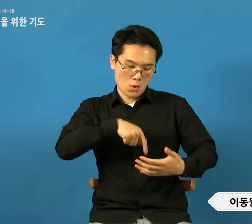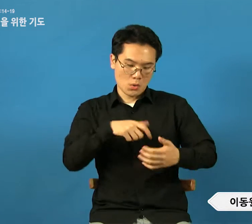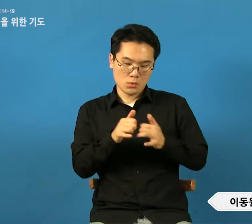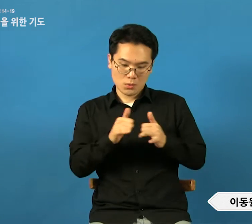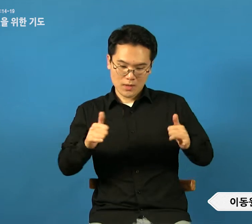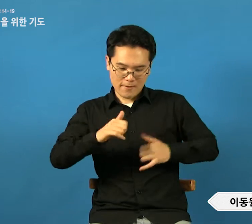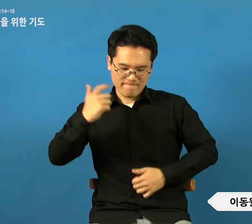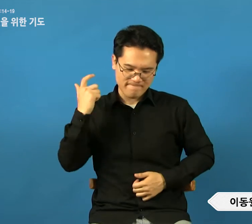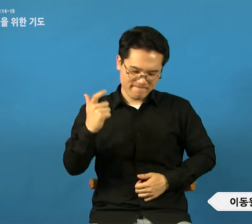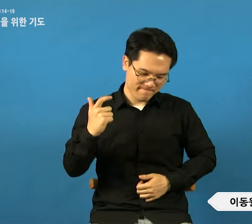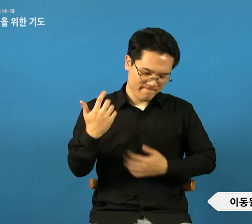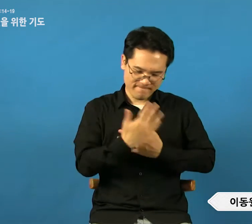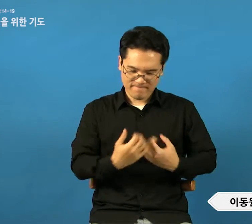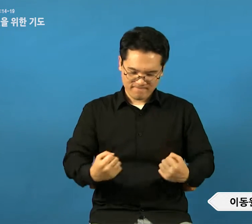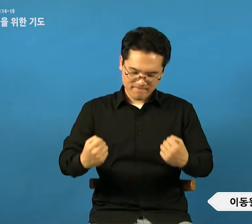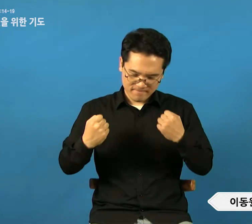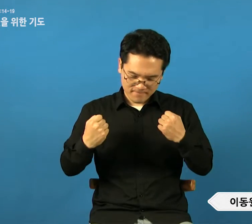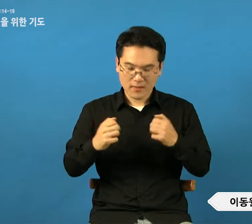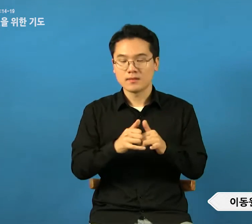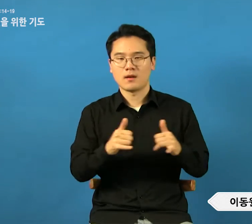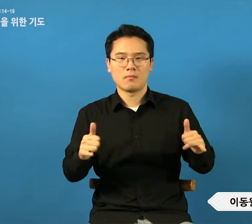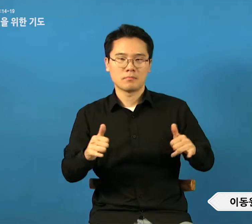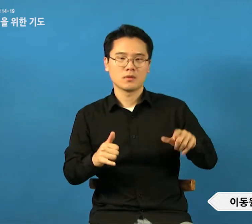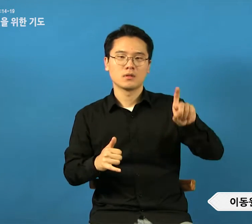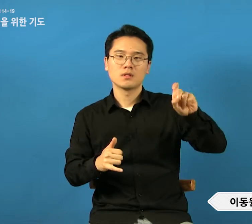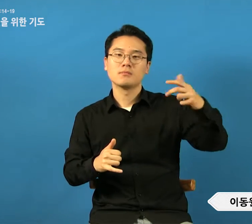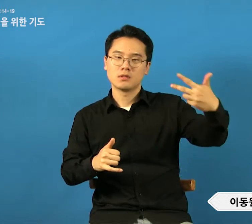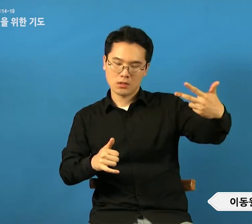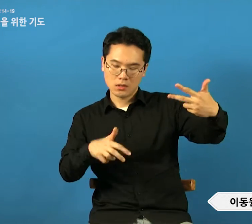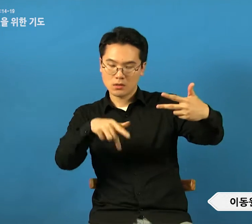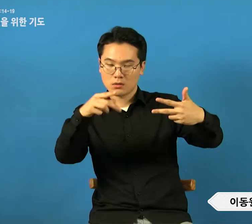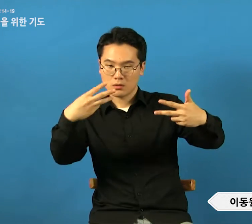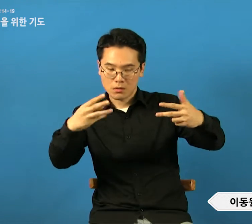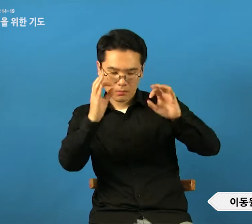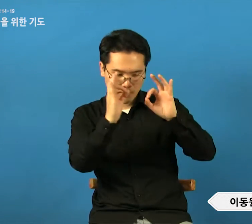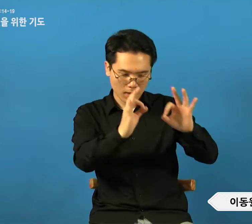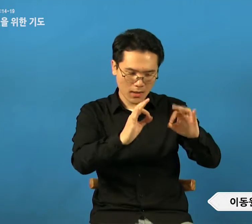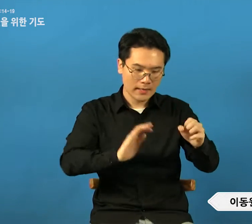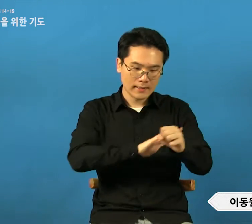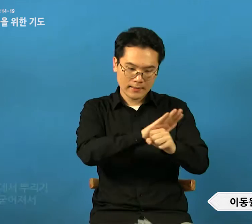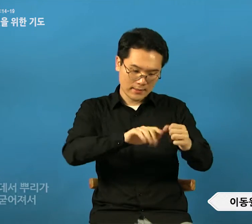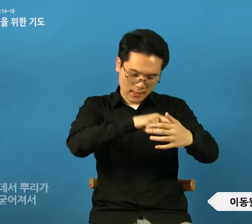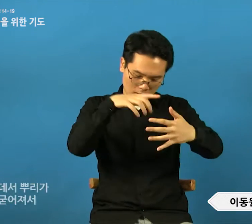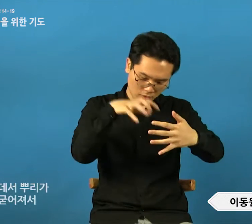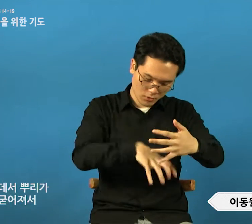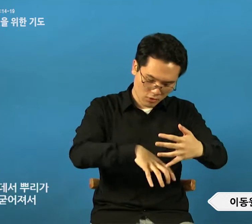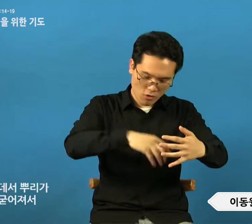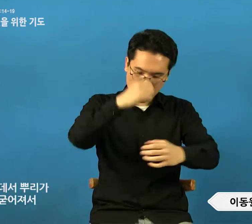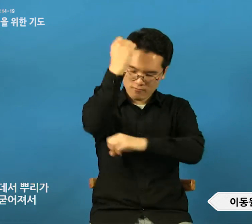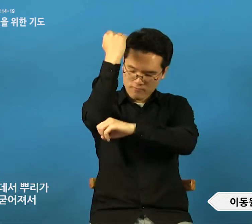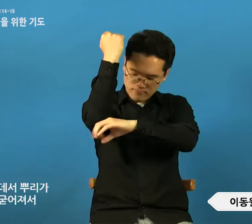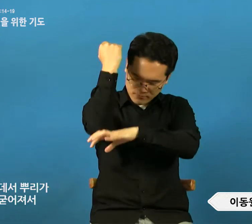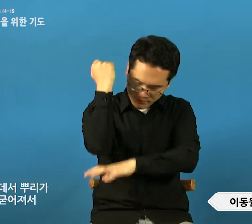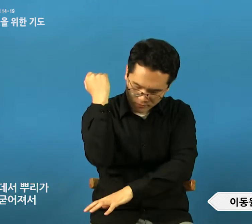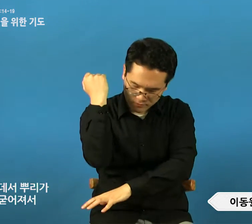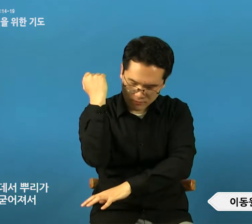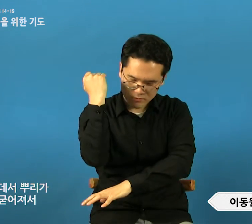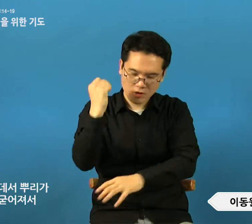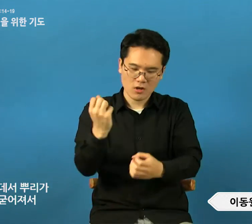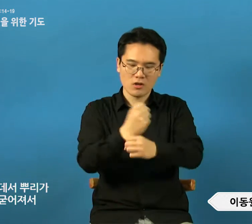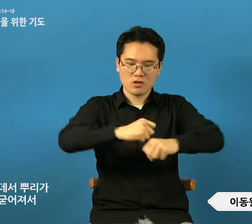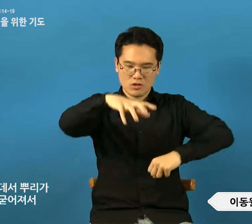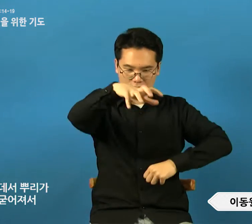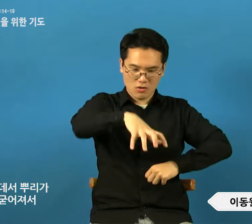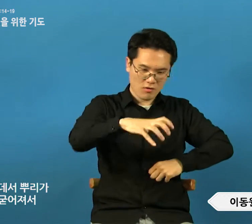사람. 17절에 의하면요, 사랑 가운데서 뿌리가 박히고 터가 굳어진 사람이라고